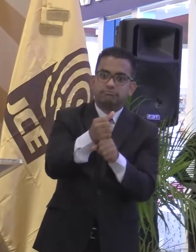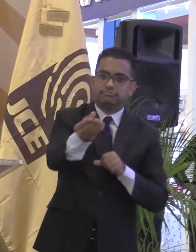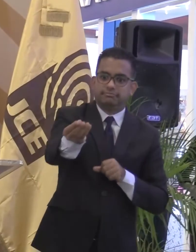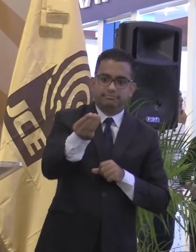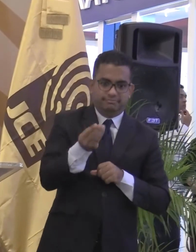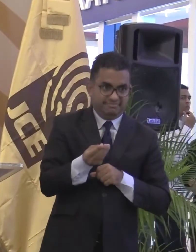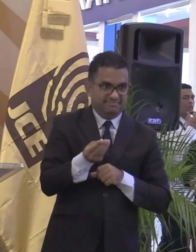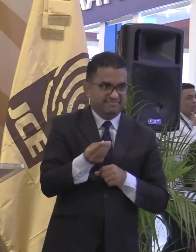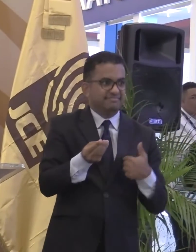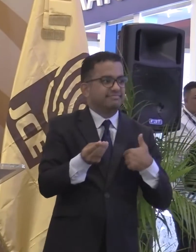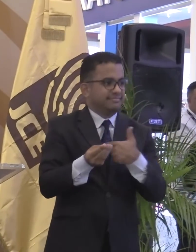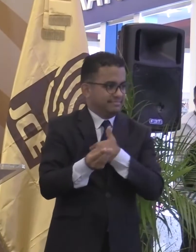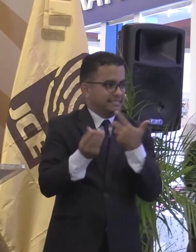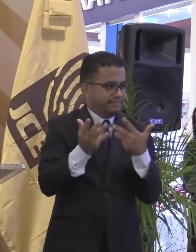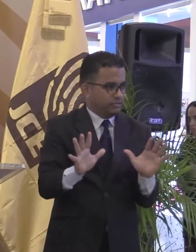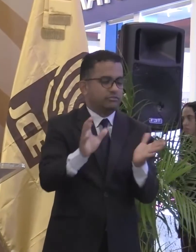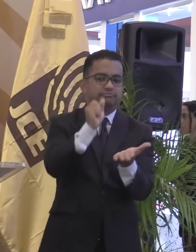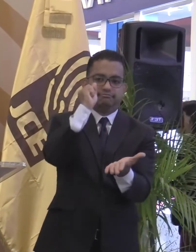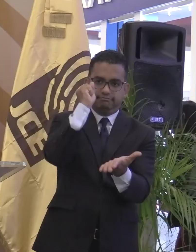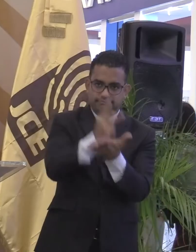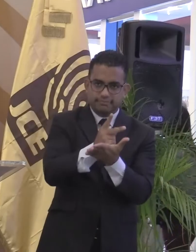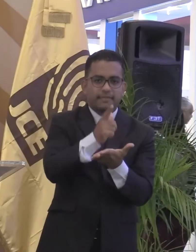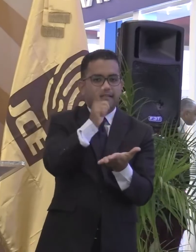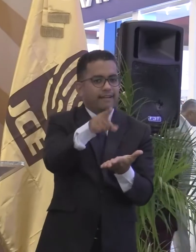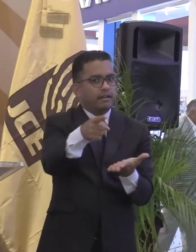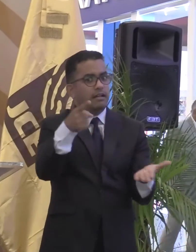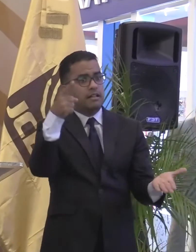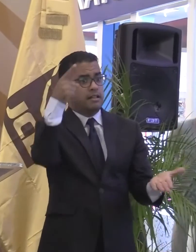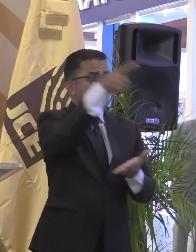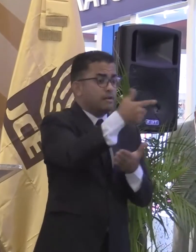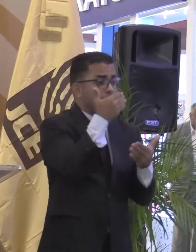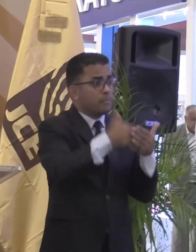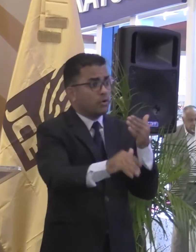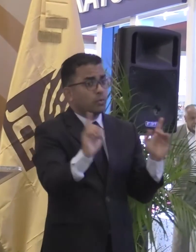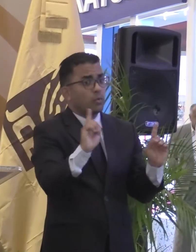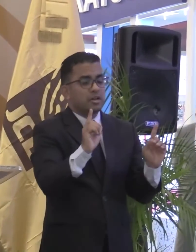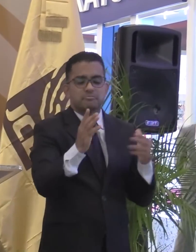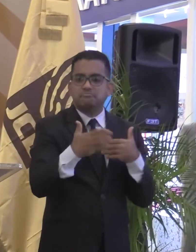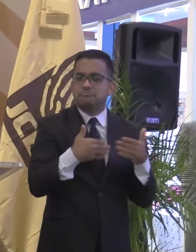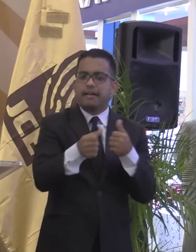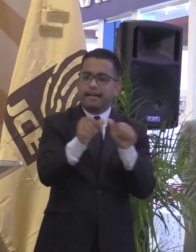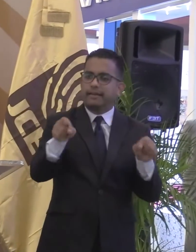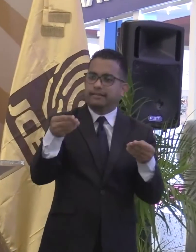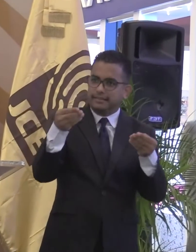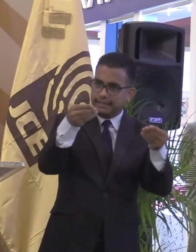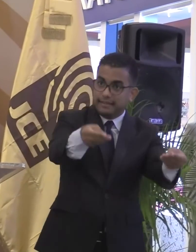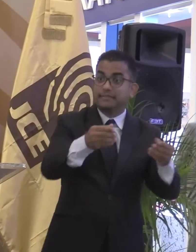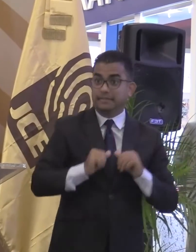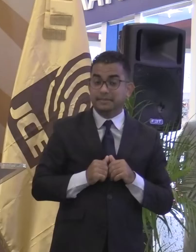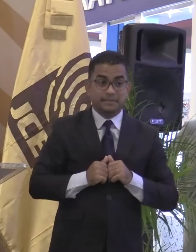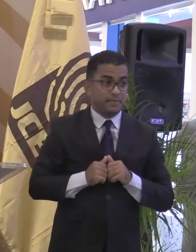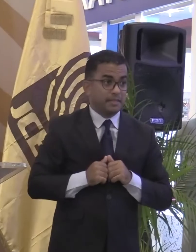pleno ha facilitado que se obtenga la cédula que se obtenga el acta en